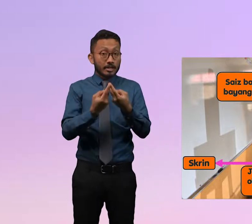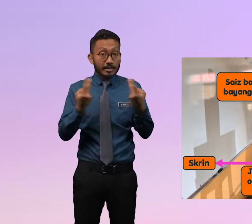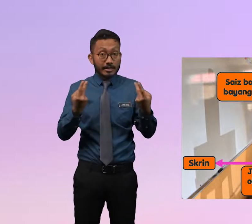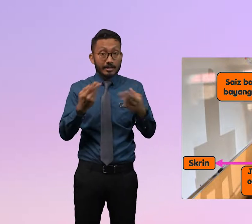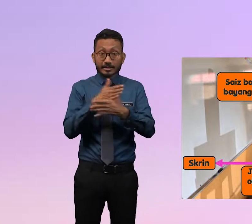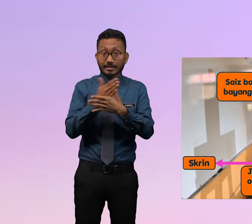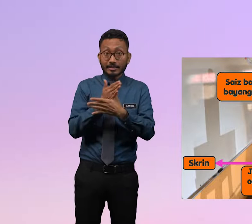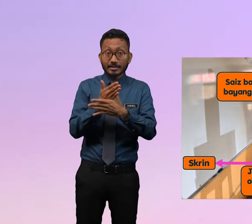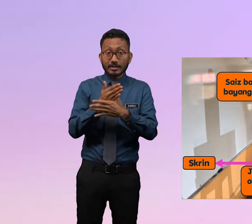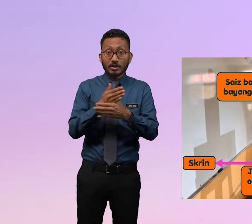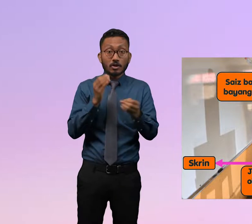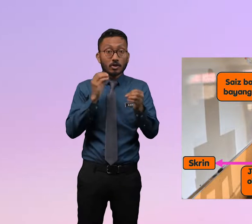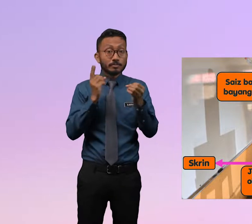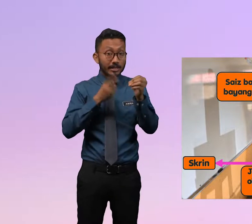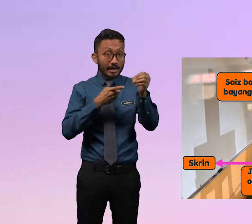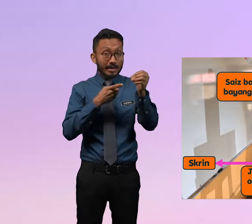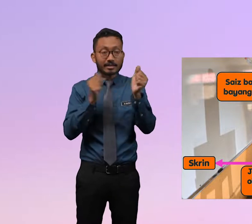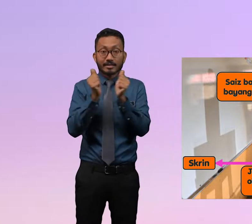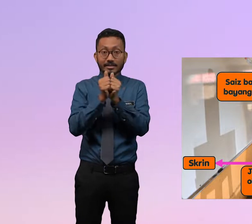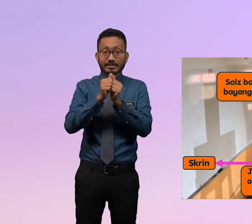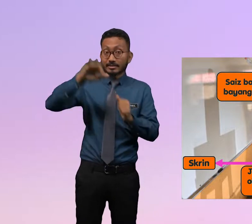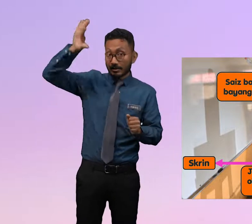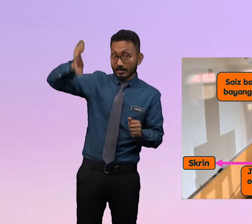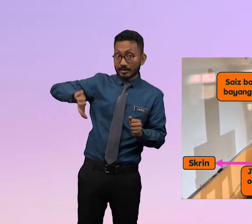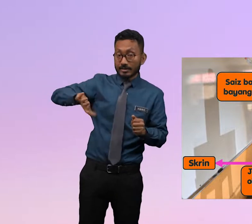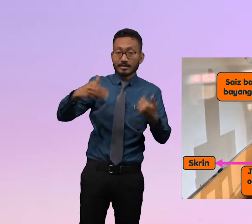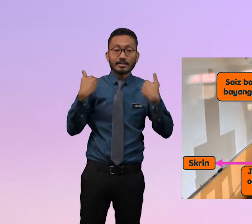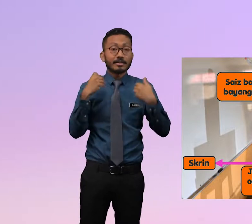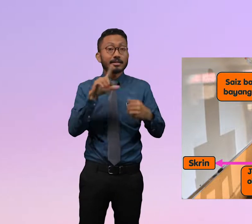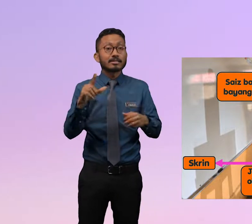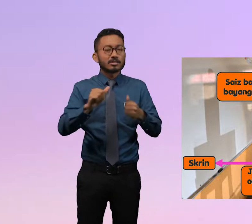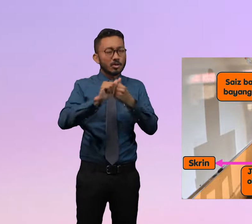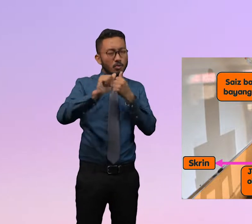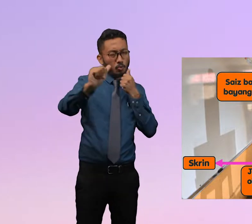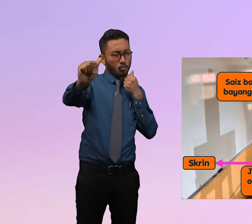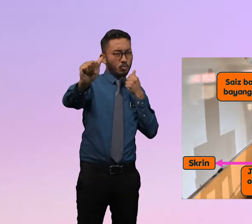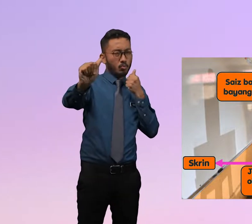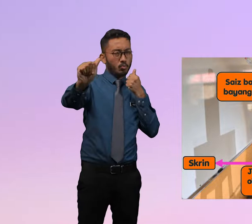Jolak antara objek dengan klip adalah jauh.